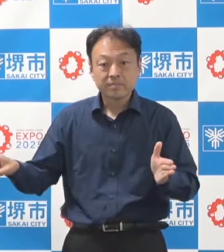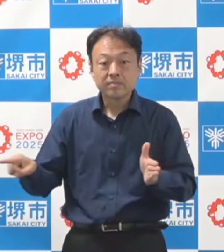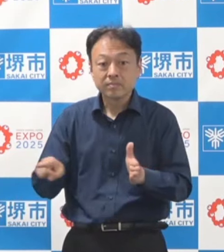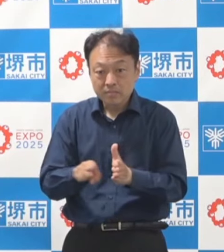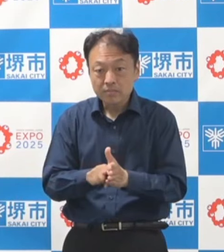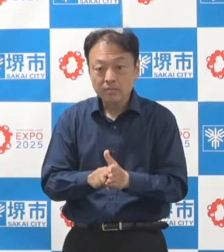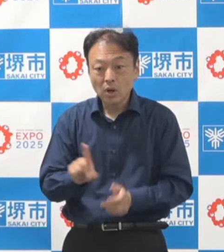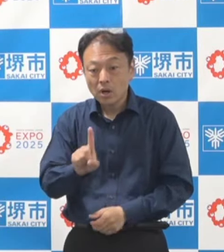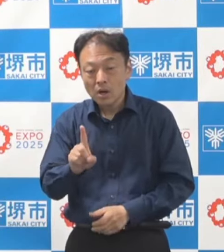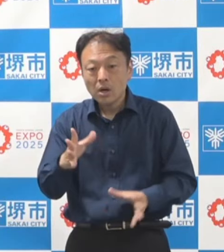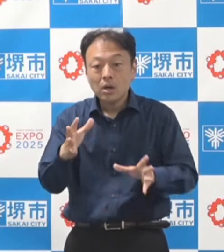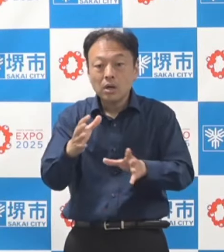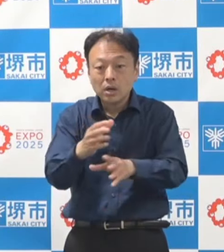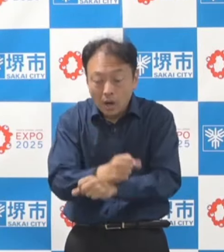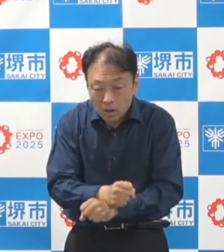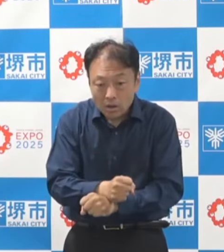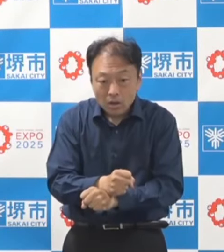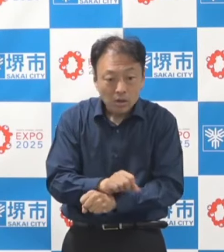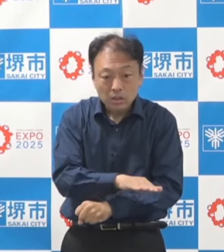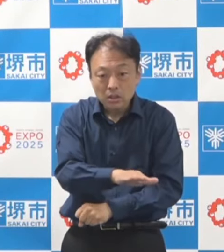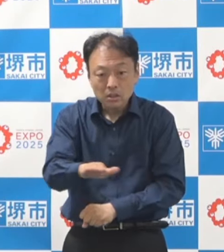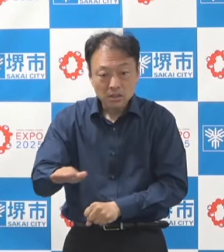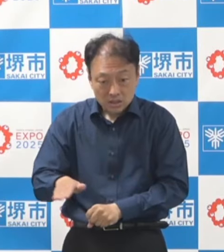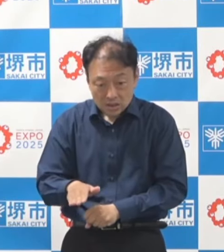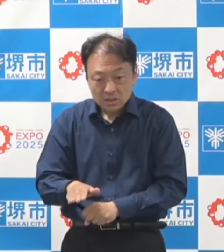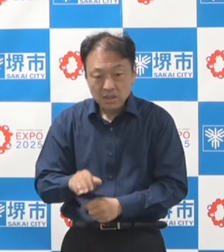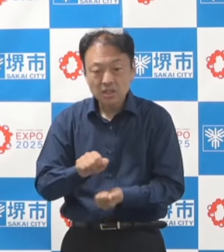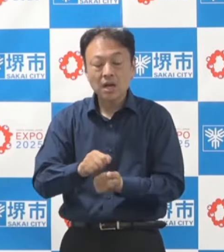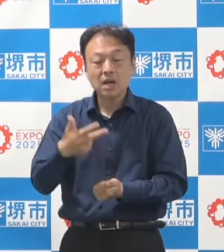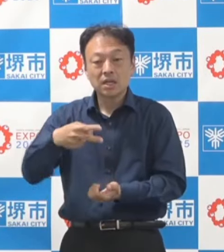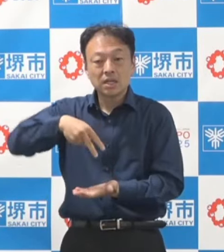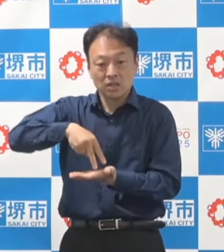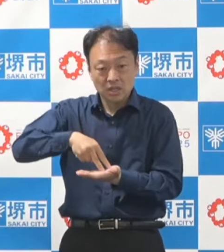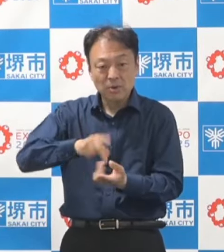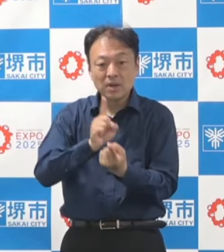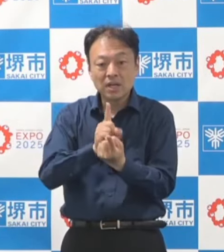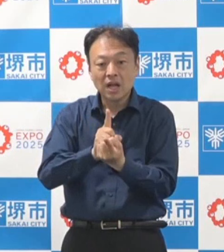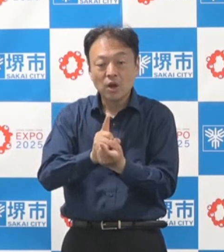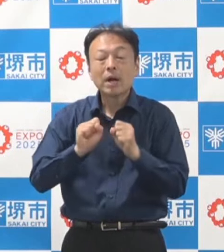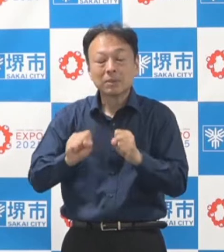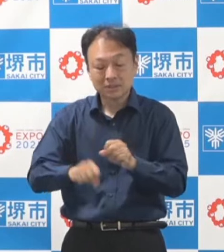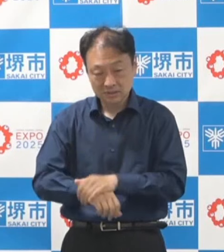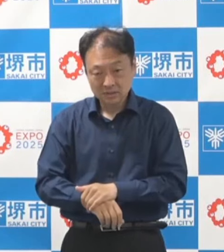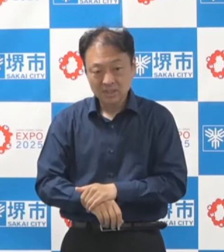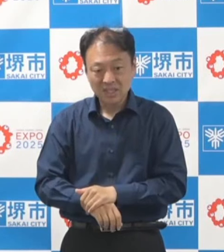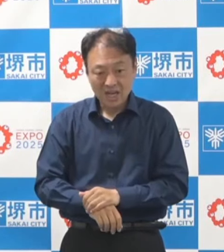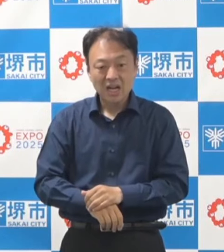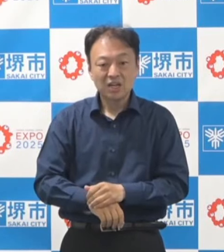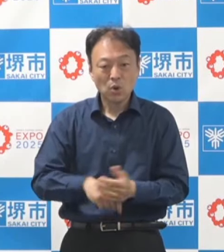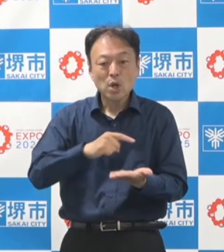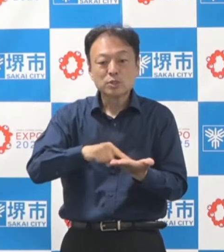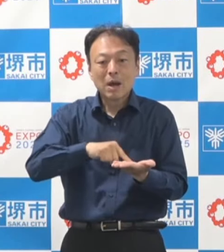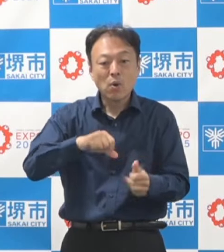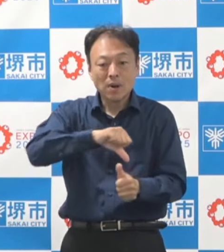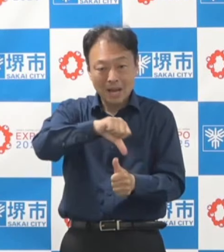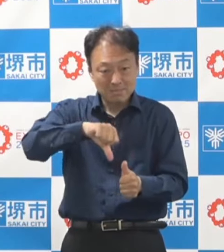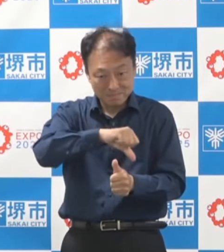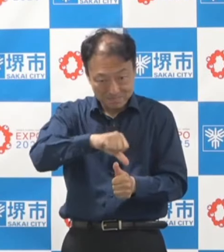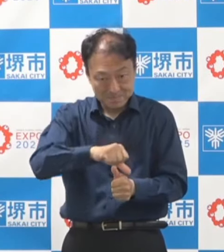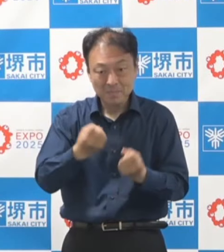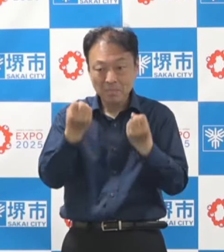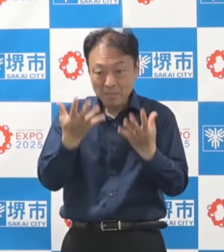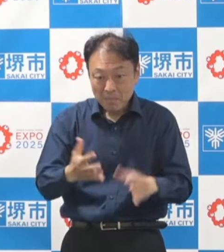た認知症の方々、市としても対応を行ってまいりましたが、この度スマートフォンのアプリという新しい仕組みを導